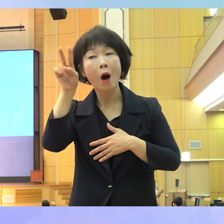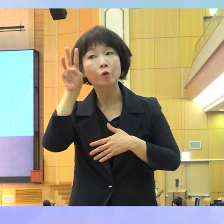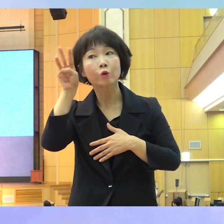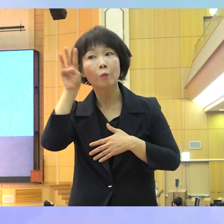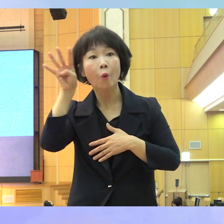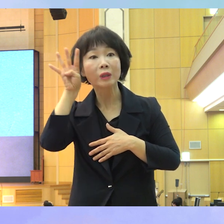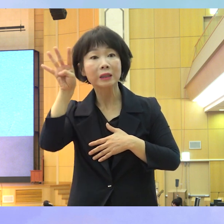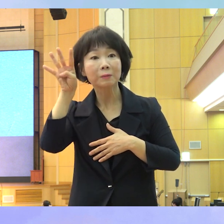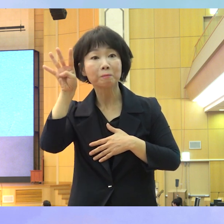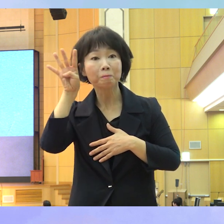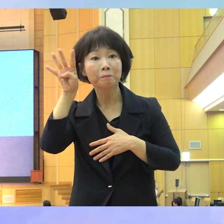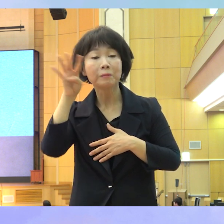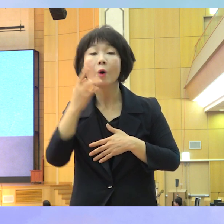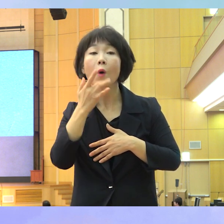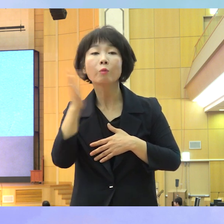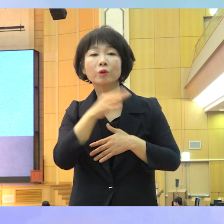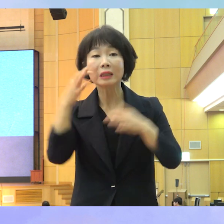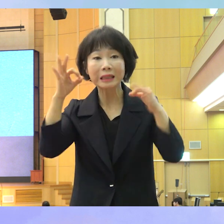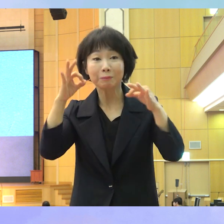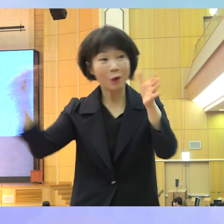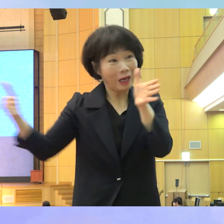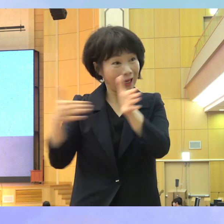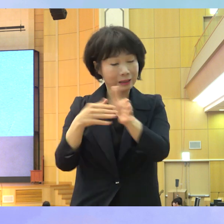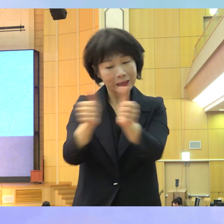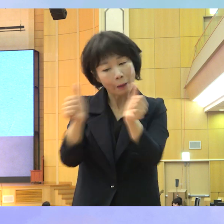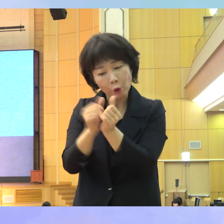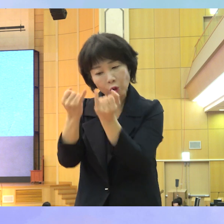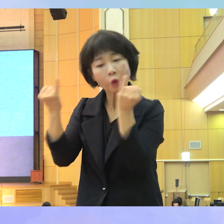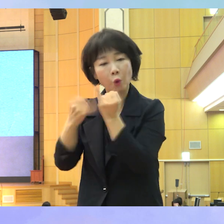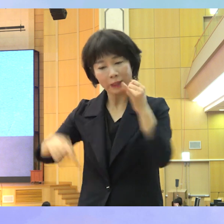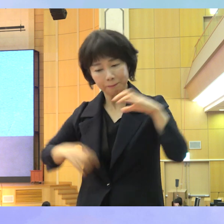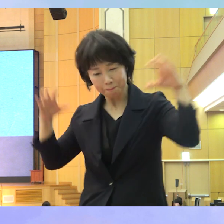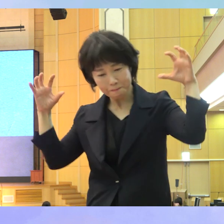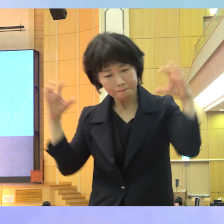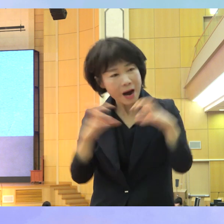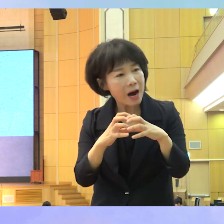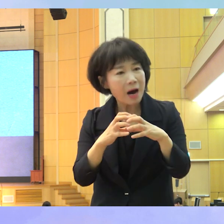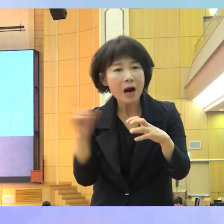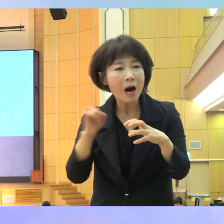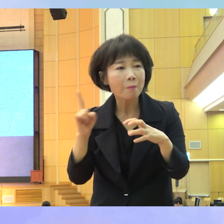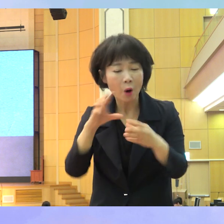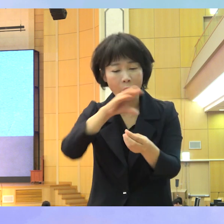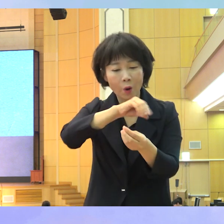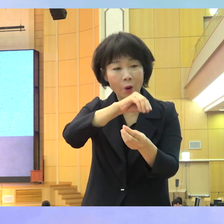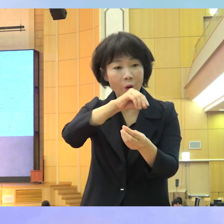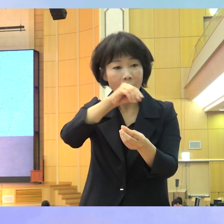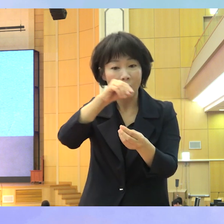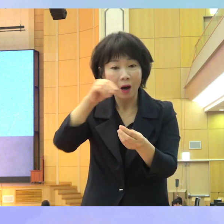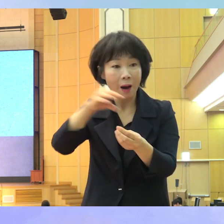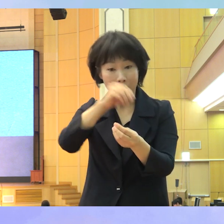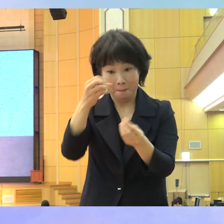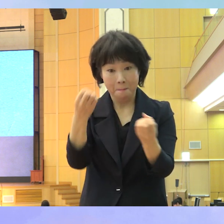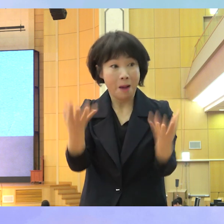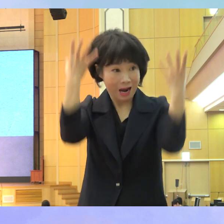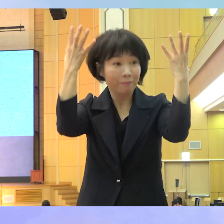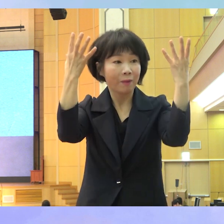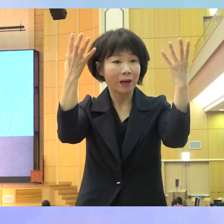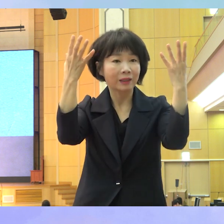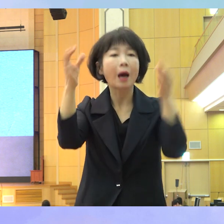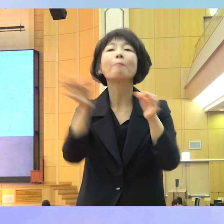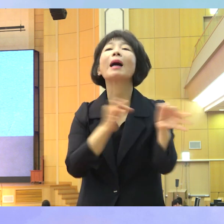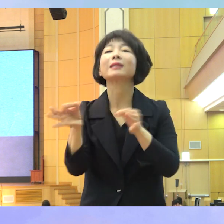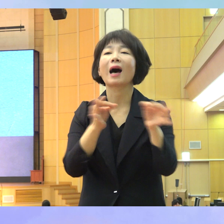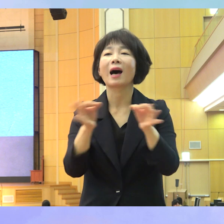9월 13일 금요일까지 남성교, 여성교, 경영인 성교회 및 권사회에서 연합한